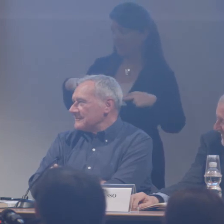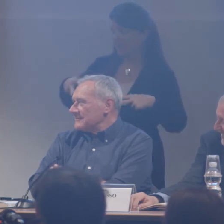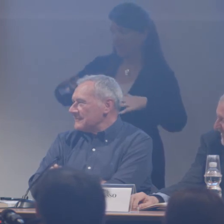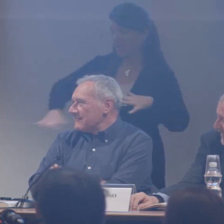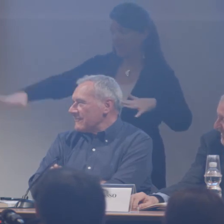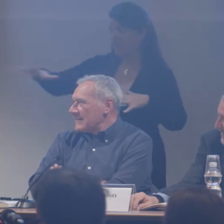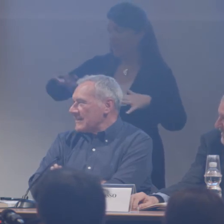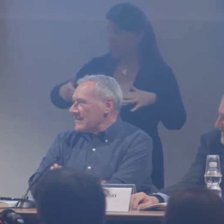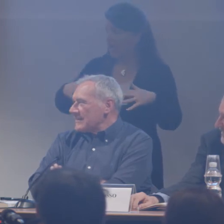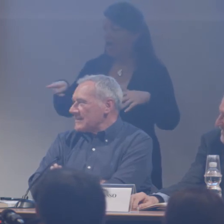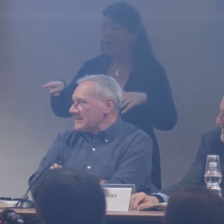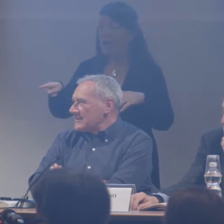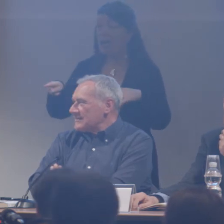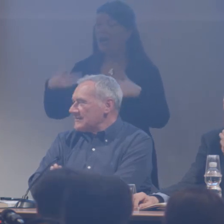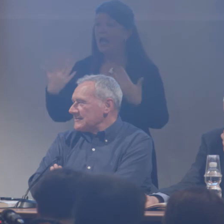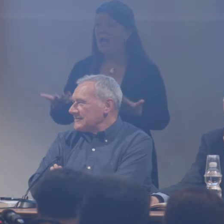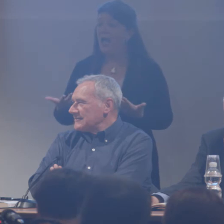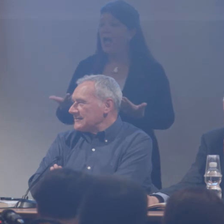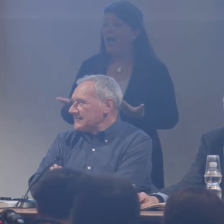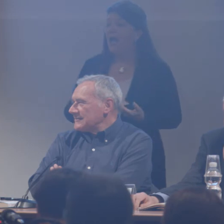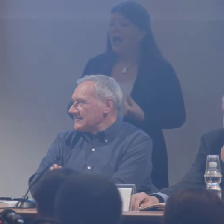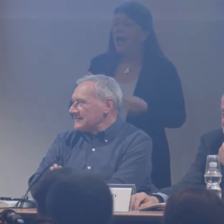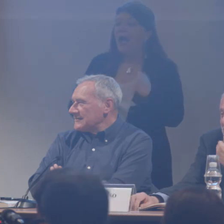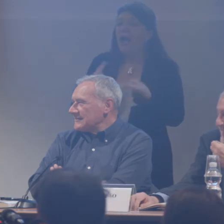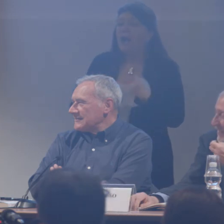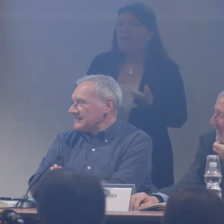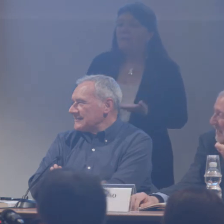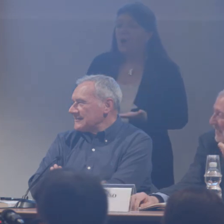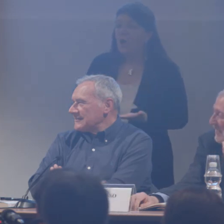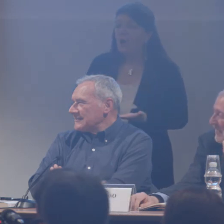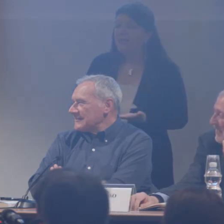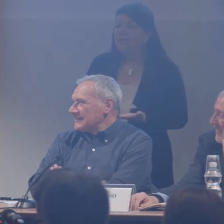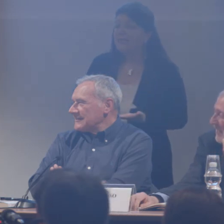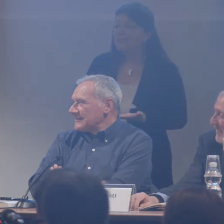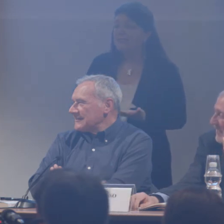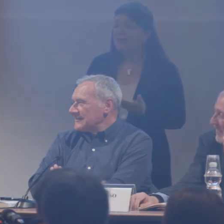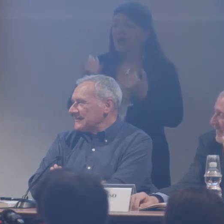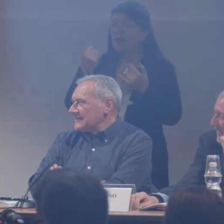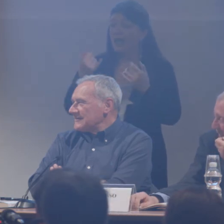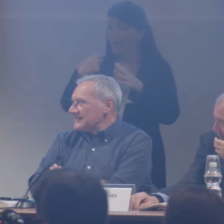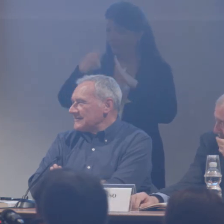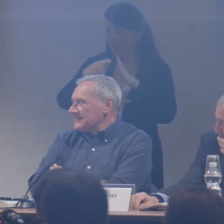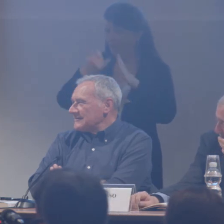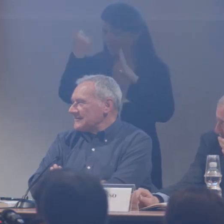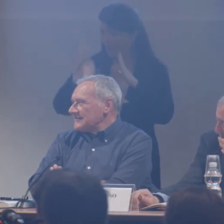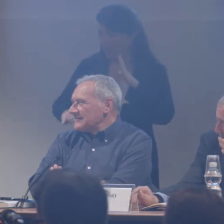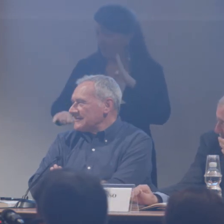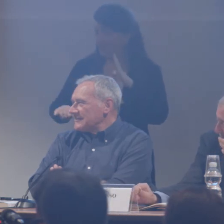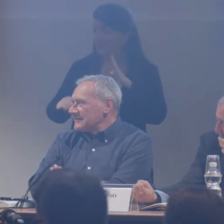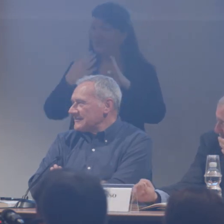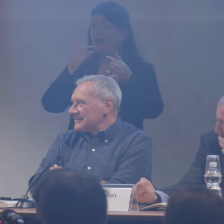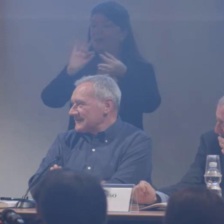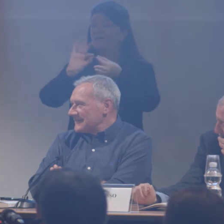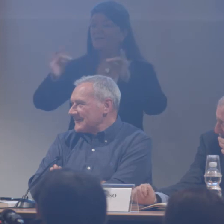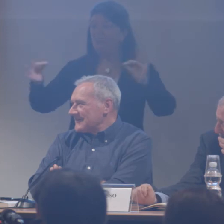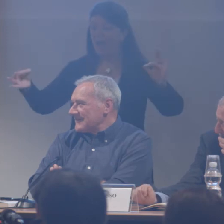ogni tanto guardavo con la coda dell'occhio, e poi alla fine del film è uscita questa frase, non